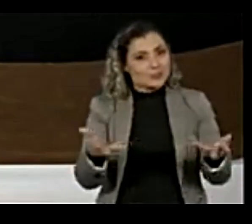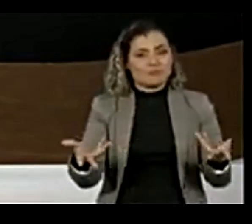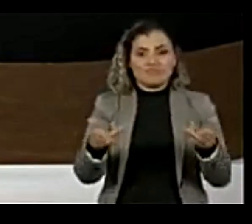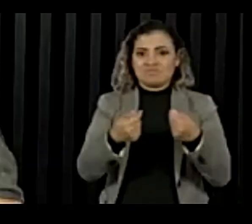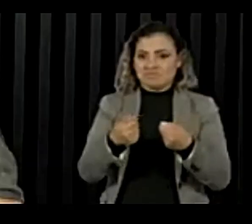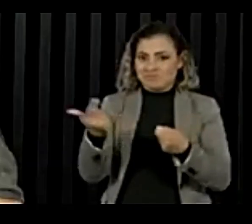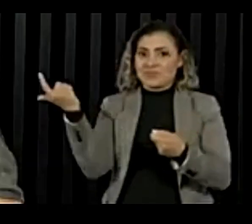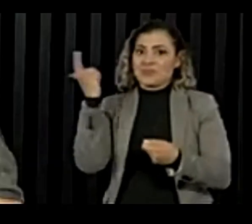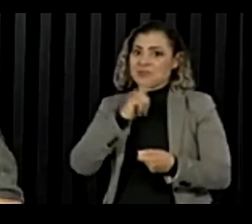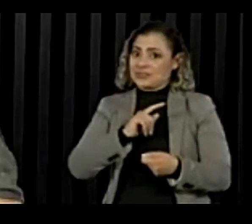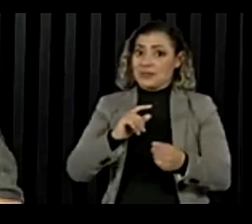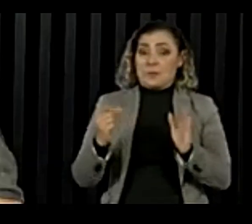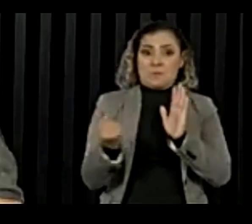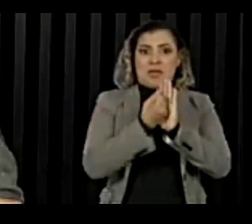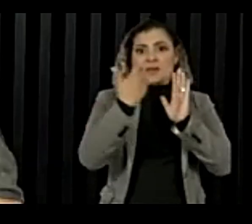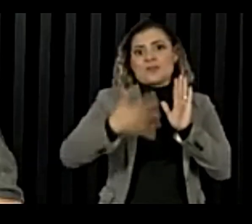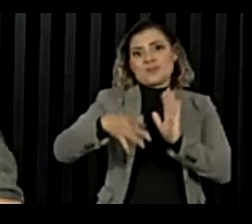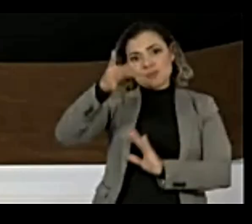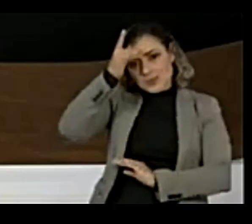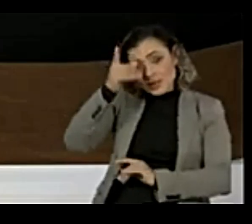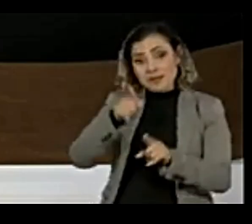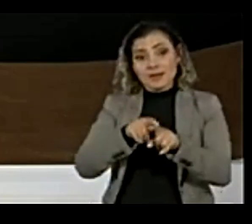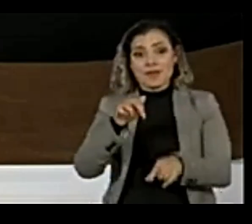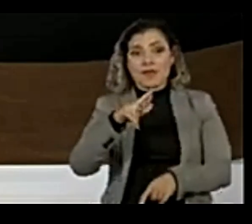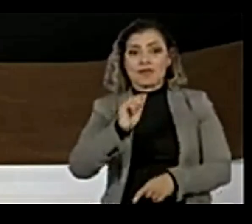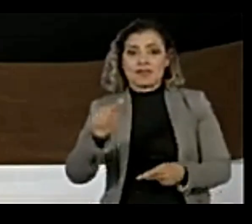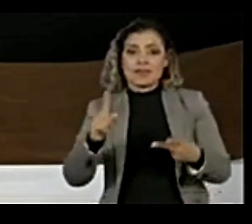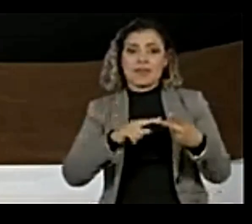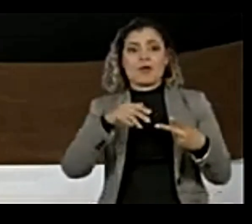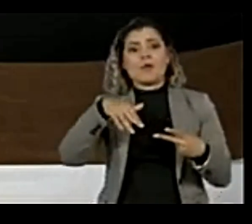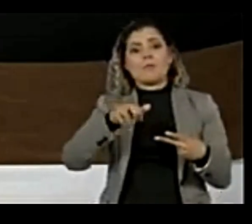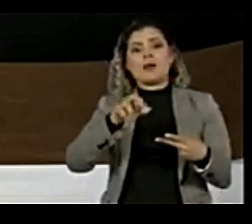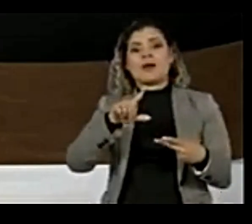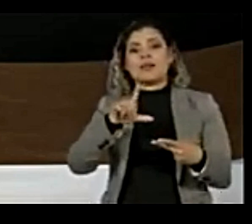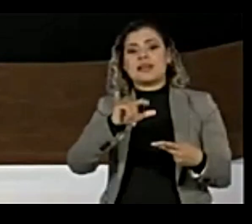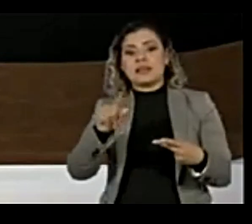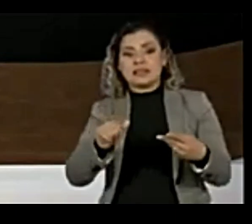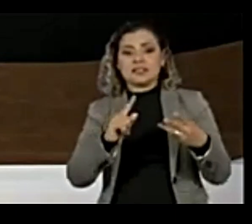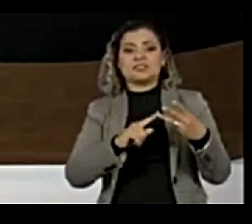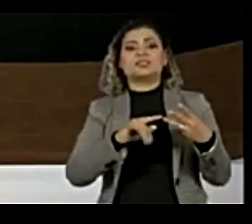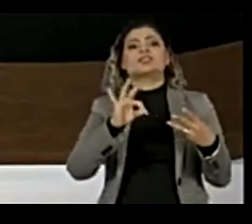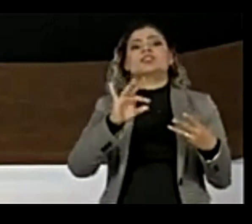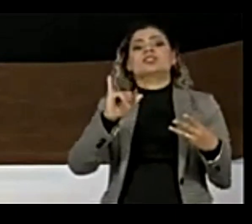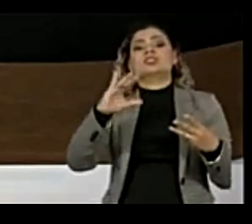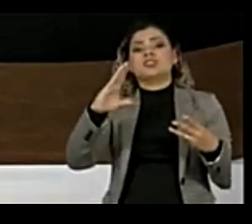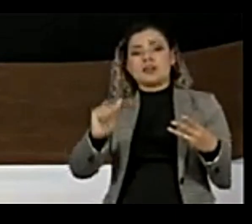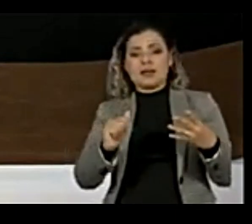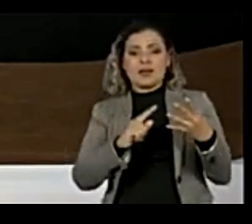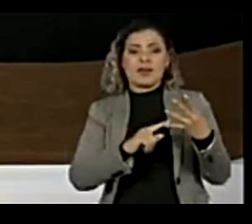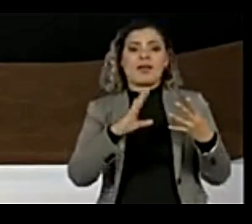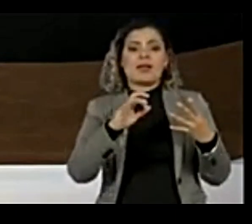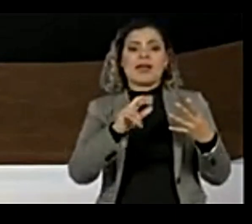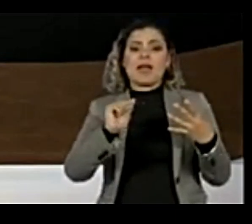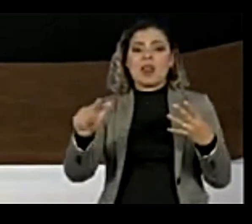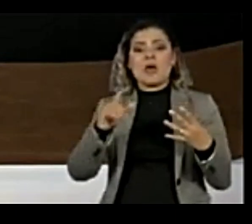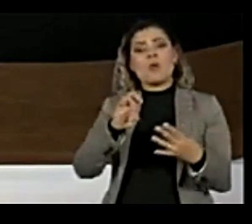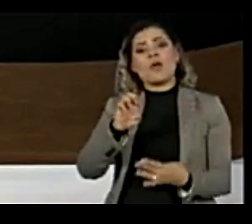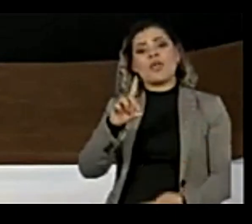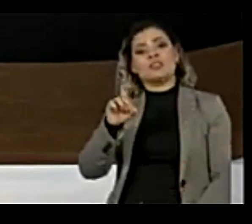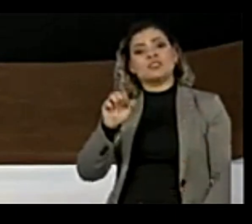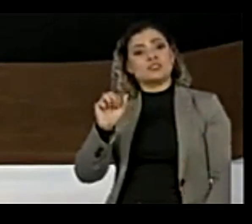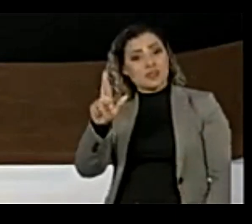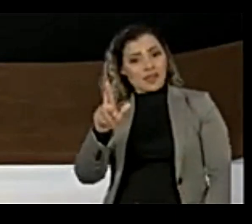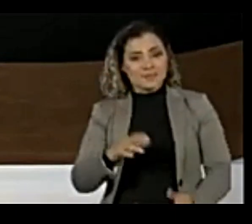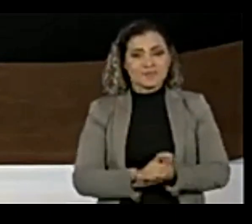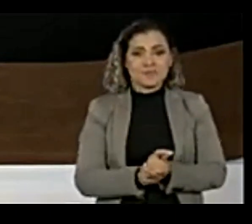já nasce histórica. E também a Raquel Sherazade, a Marilis Pereira Jorge, a Tica Almeida, a Carol Pires e ao Edgar